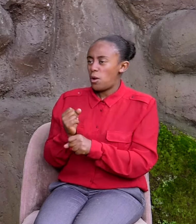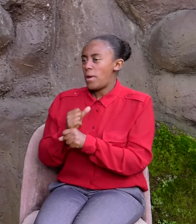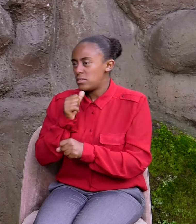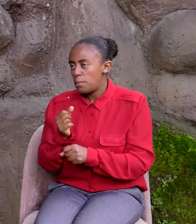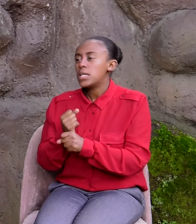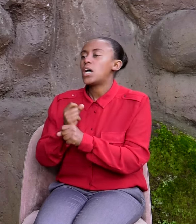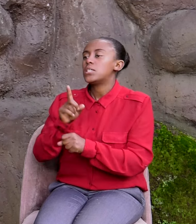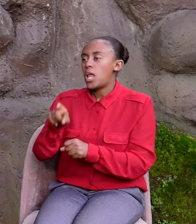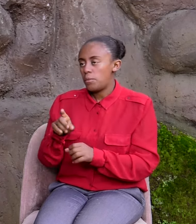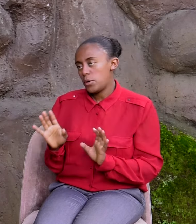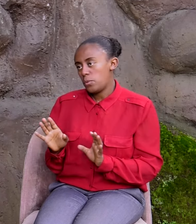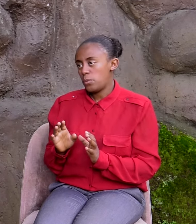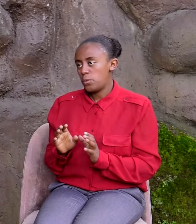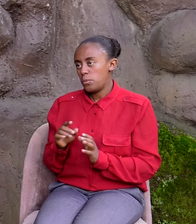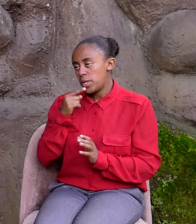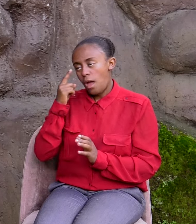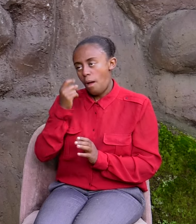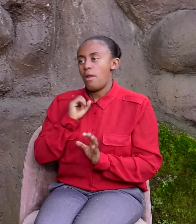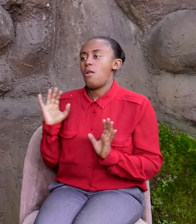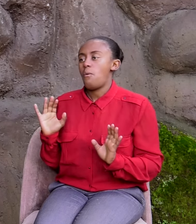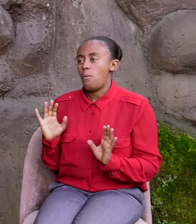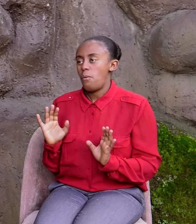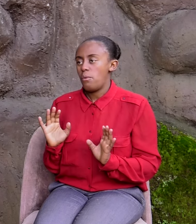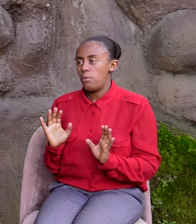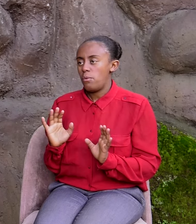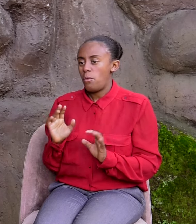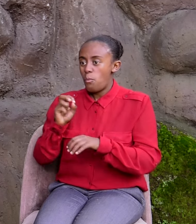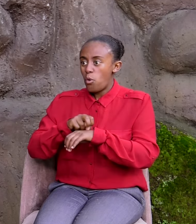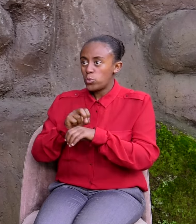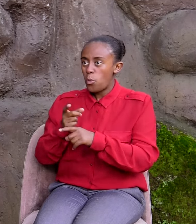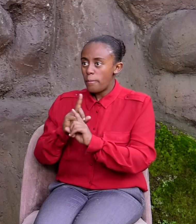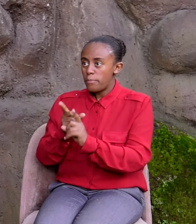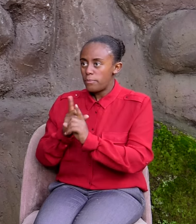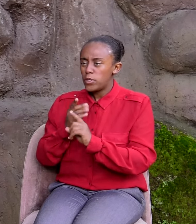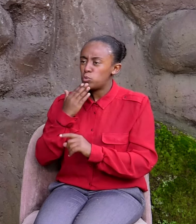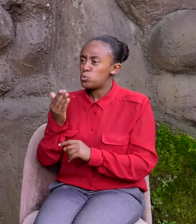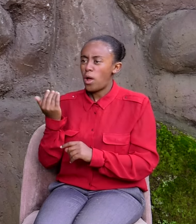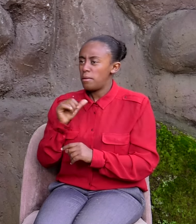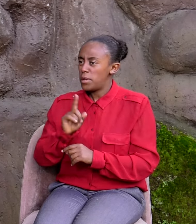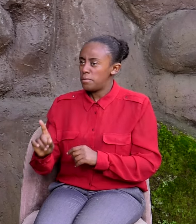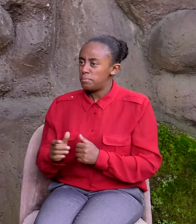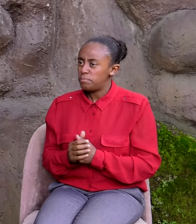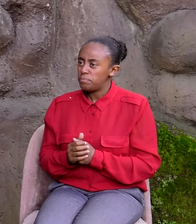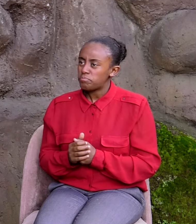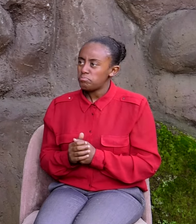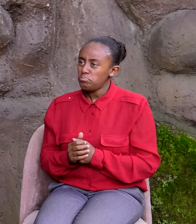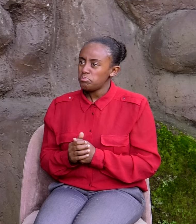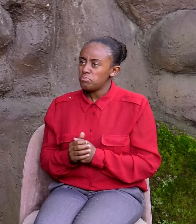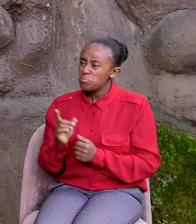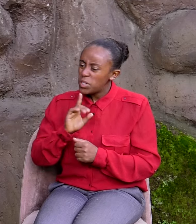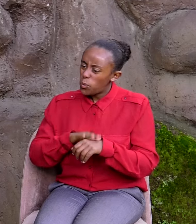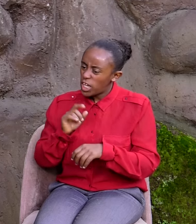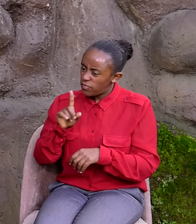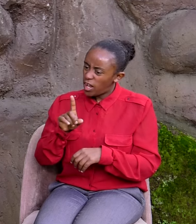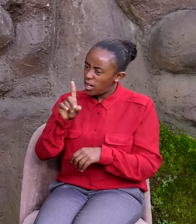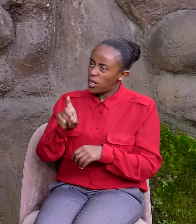መስራት ስላለብህና ስላመንክበት ነው ብዬ አምናለሁ። እና በወቅቱ የመለስኩለት መልስም ጥሩ አልነበረም። ምን ነው